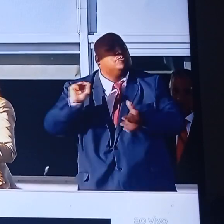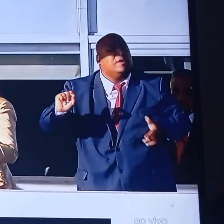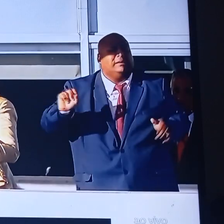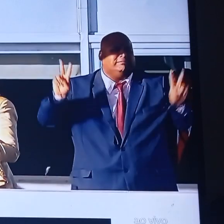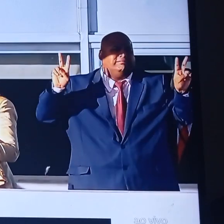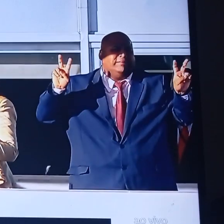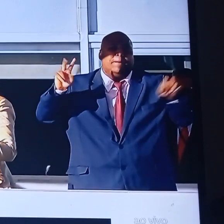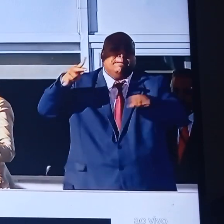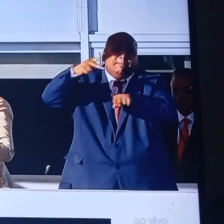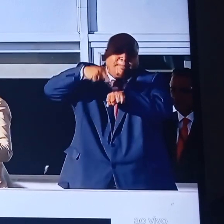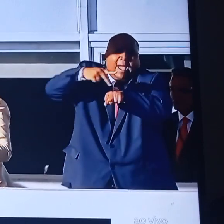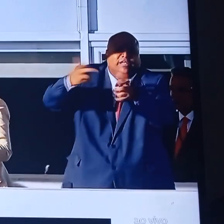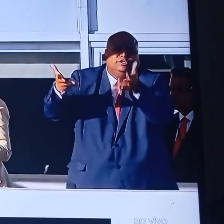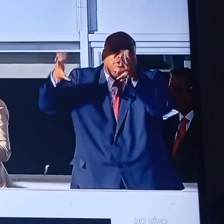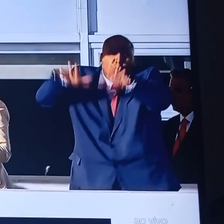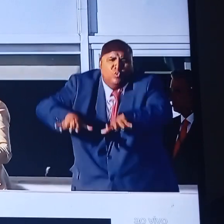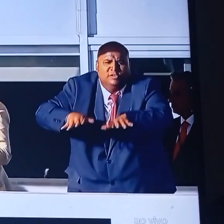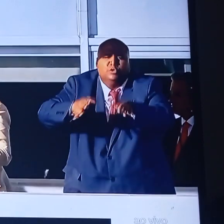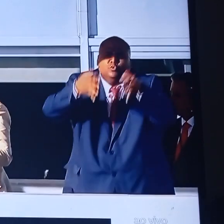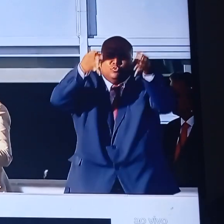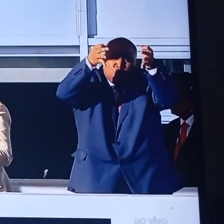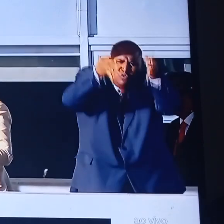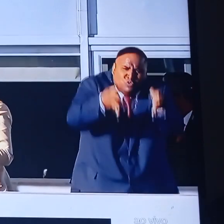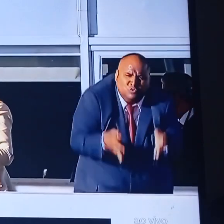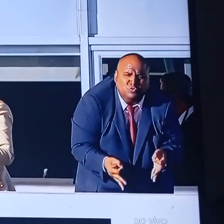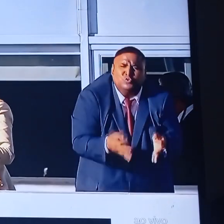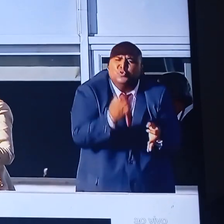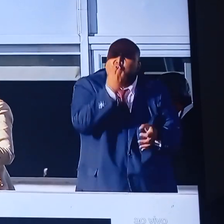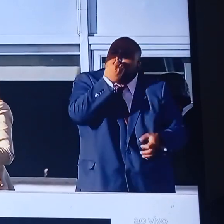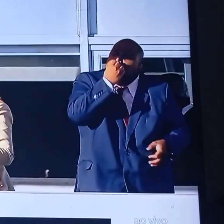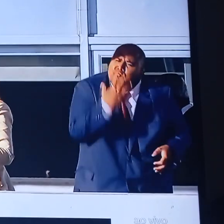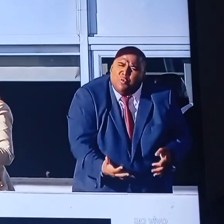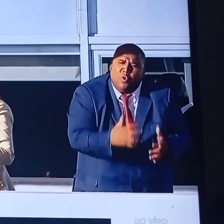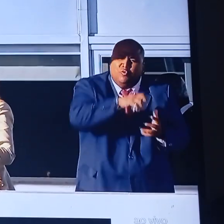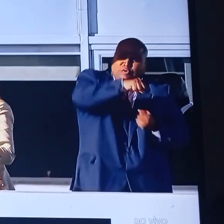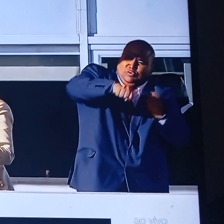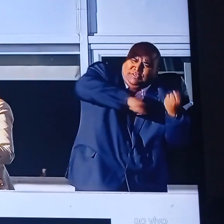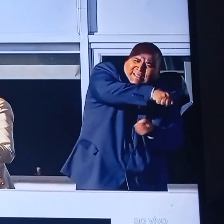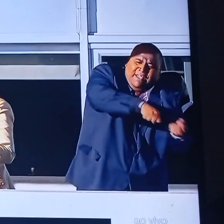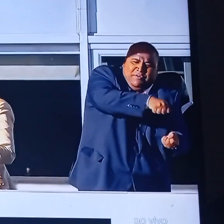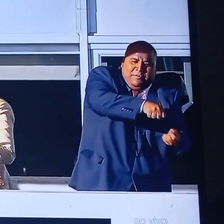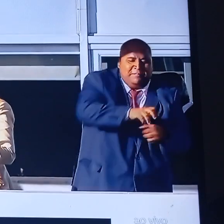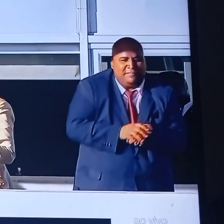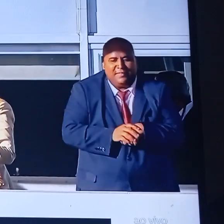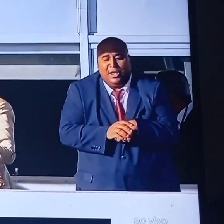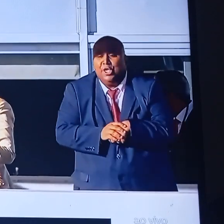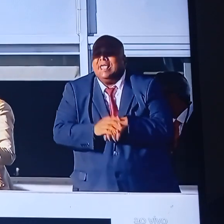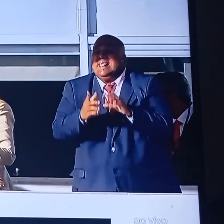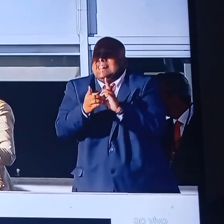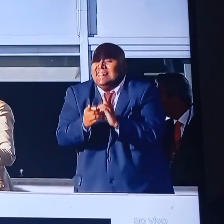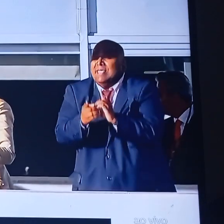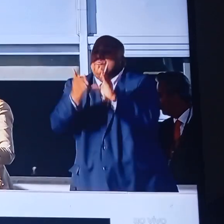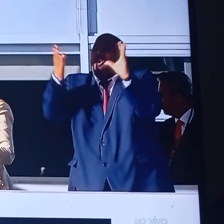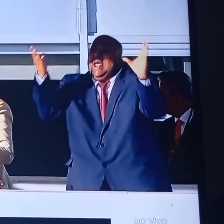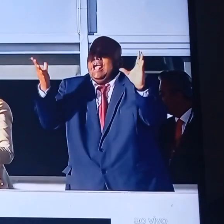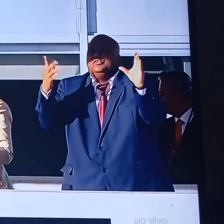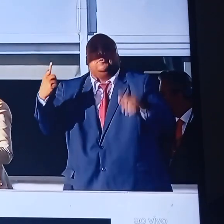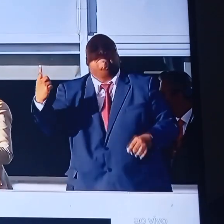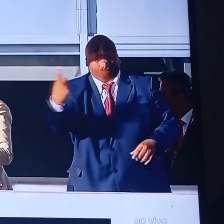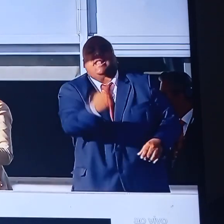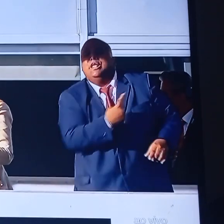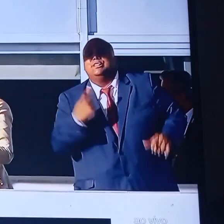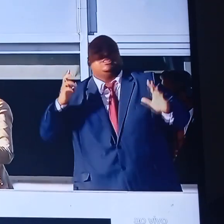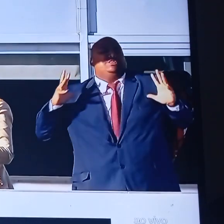justo, inclusivo, sustentável e criativo, democrático e soberano para todos